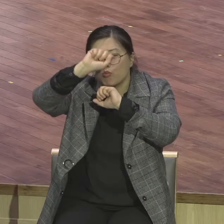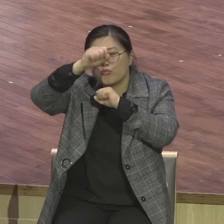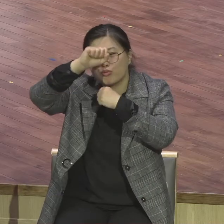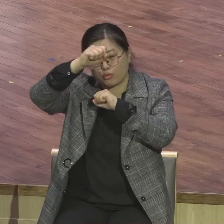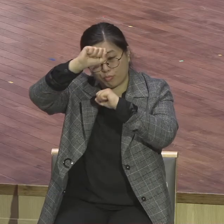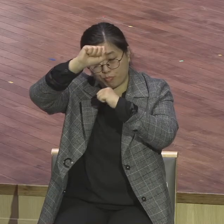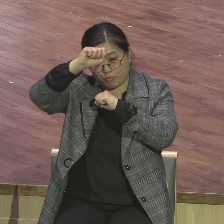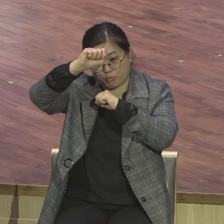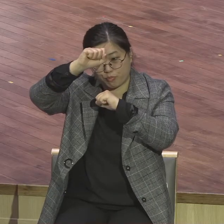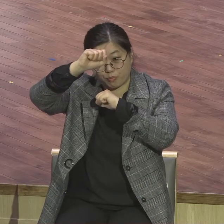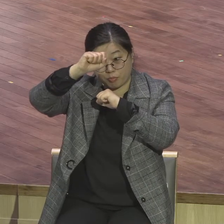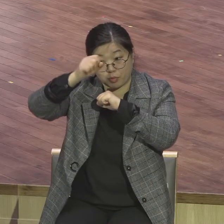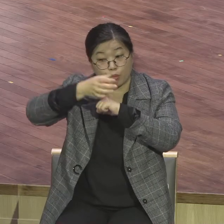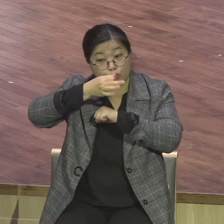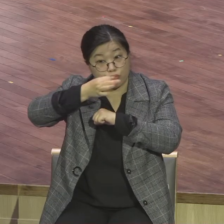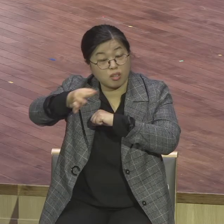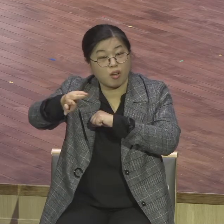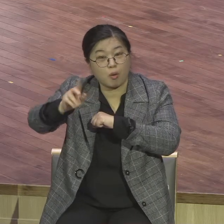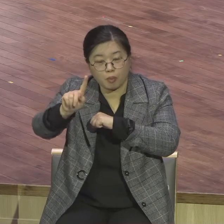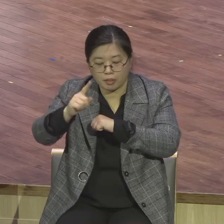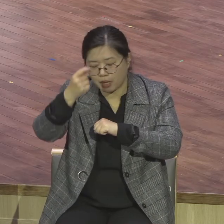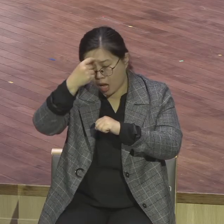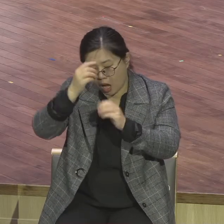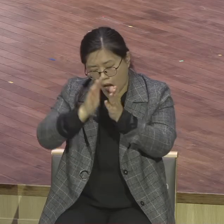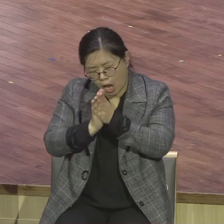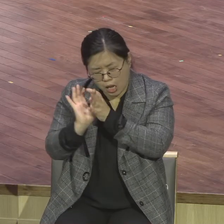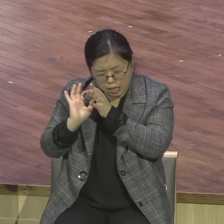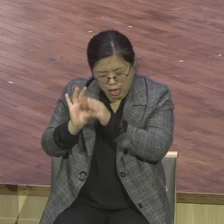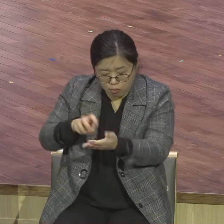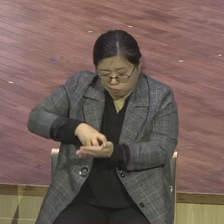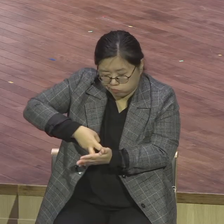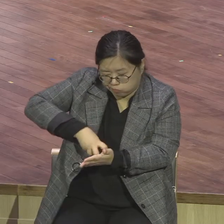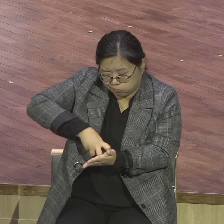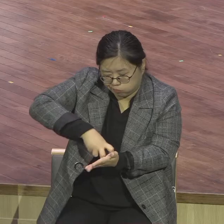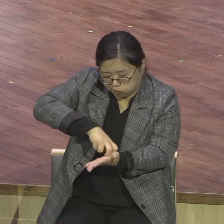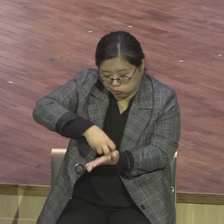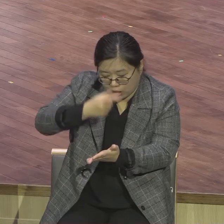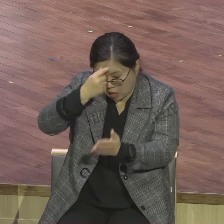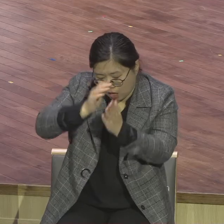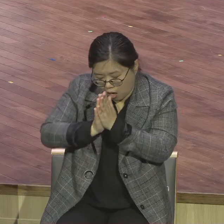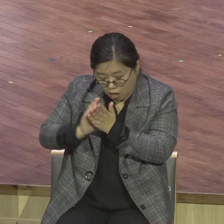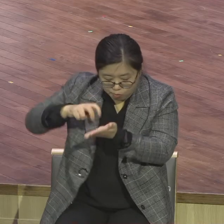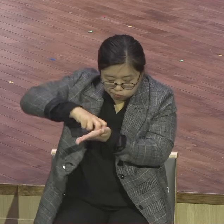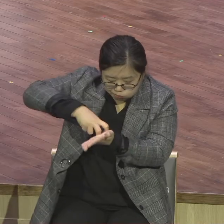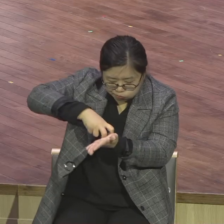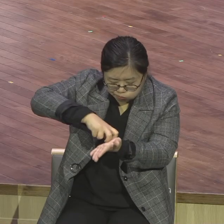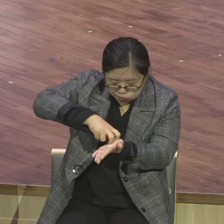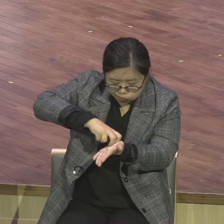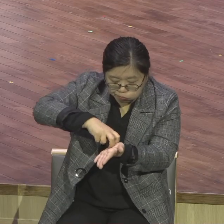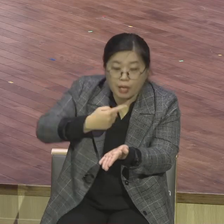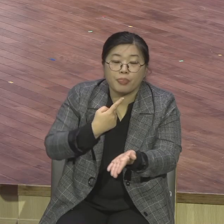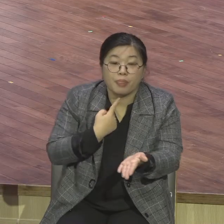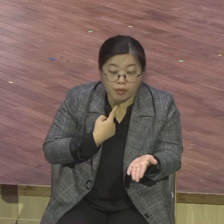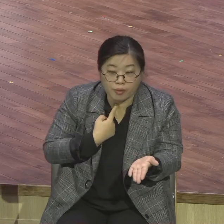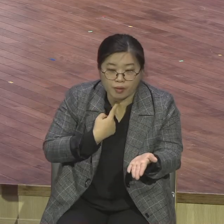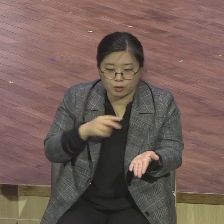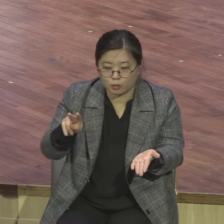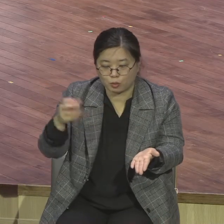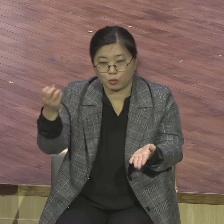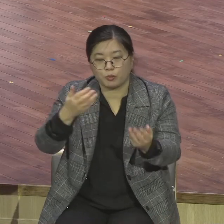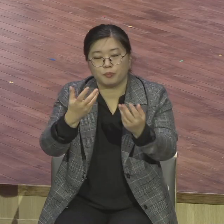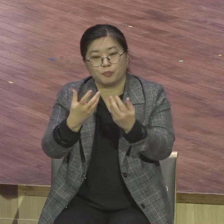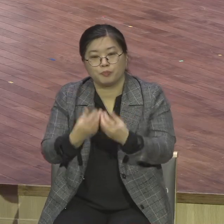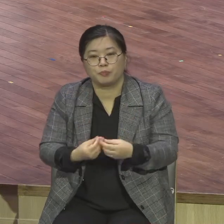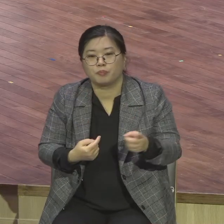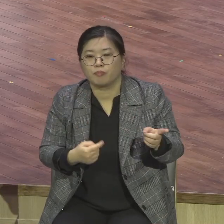조지 물류라고 하는 영국의 고아의 아버지. 어떻게 그런 응답을 받습니까? 하니까 따라오세요.